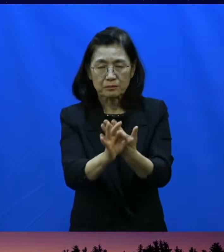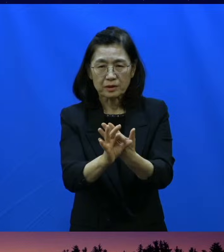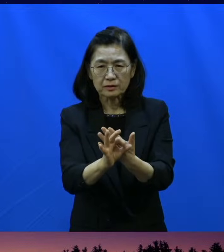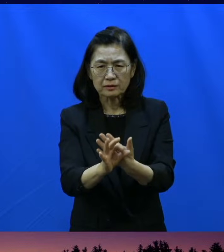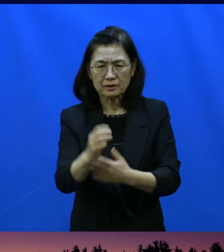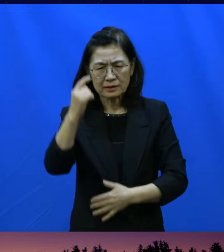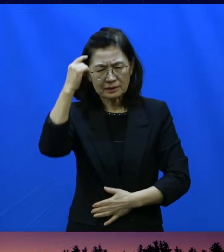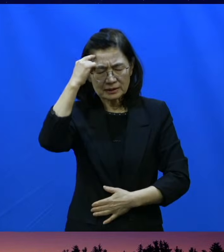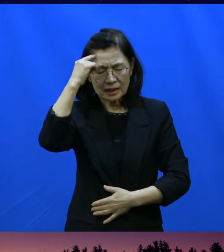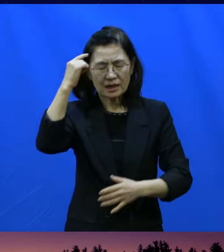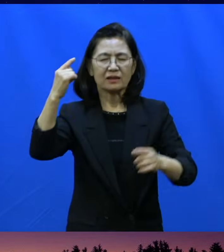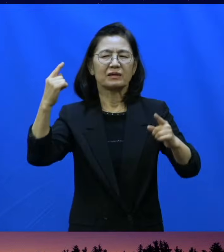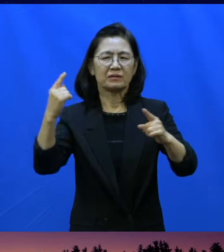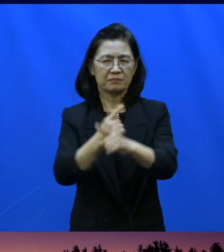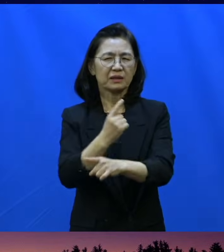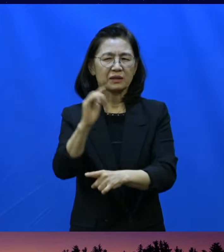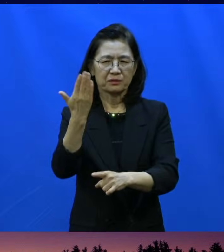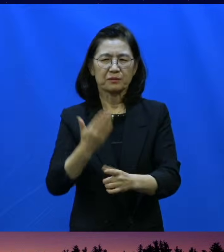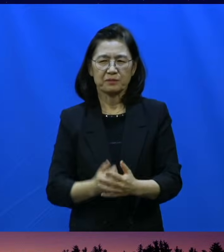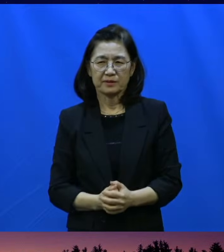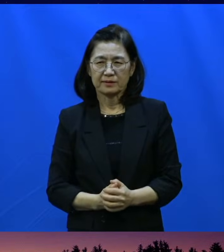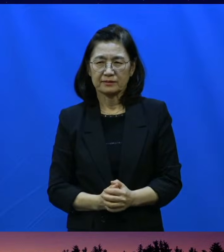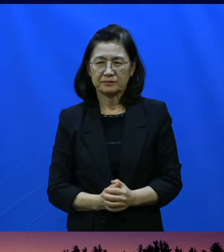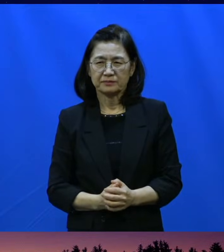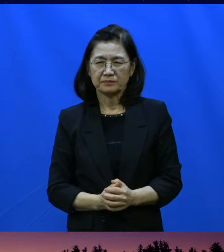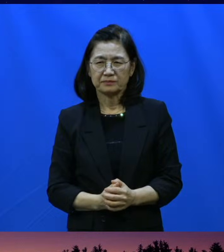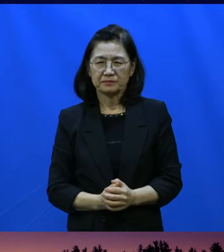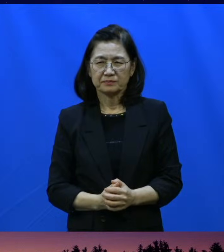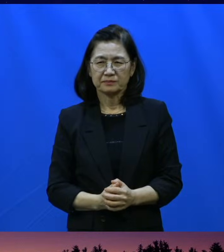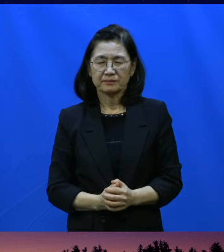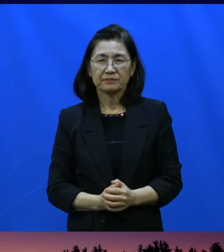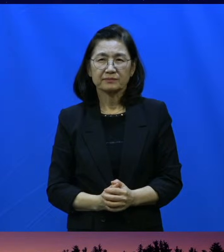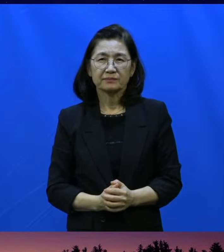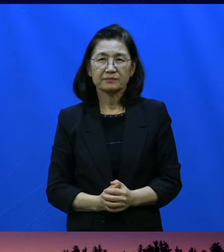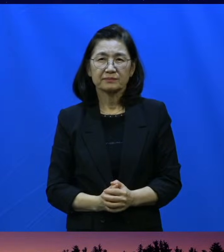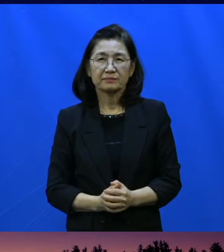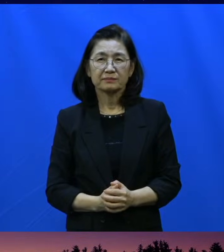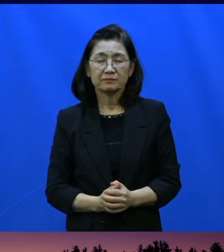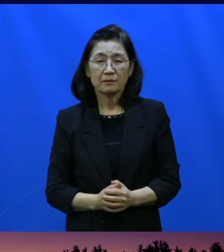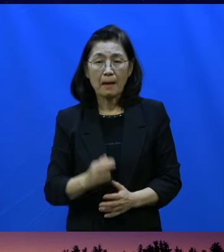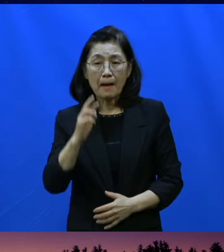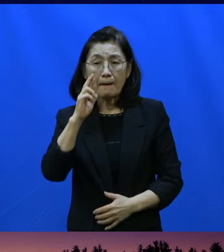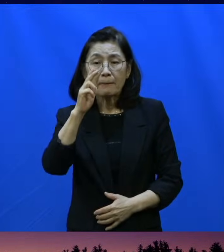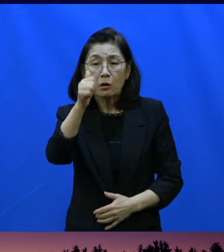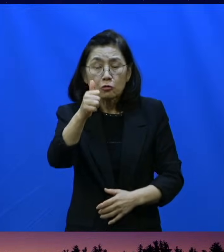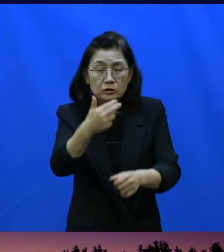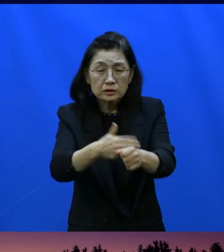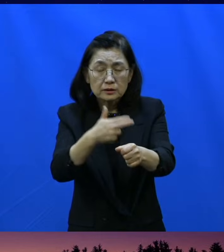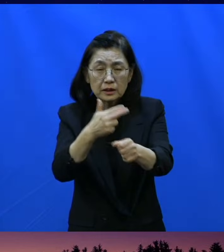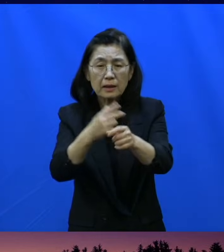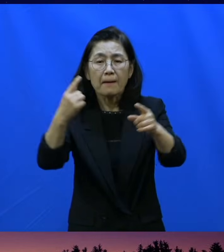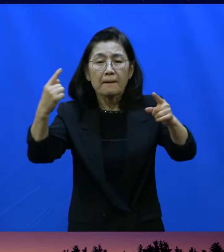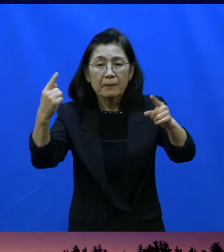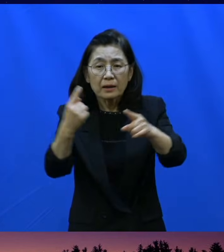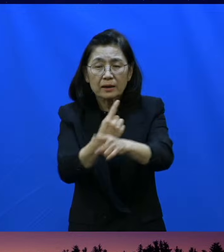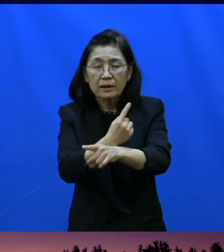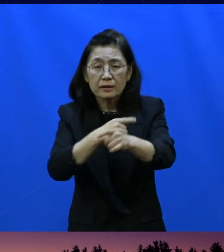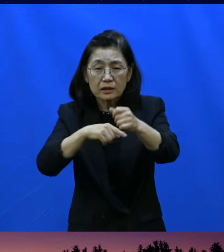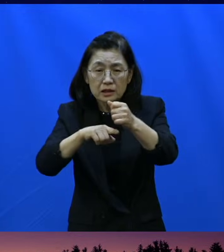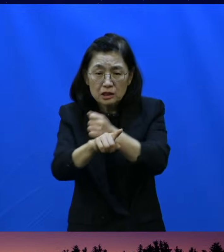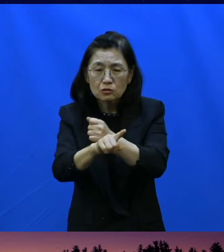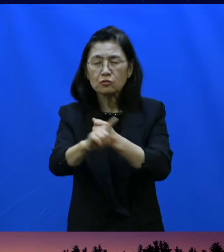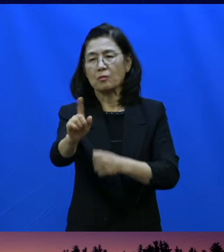이게 안 바뀌면 바뀐 게 아니에요. 자, 왜 그렇게 됐을까? 왜 그렇게 됐을까?